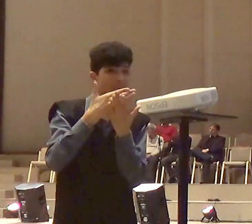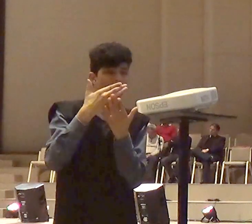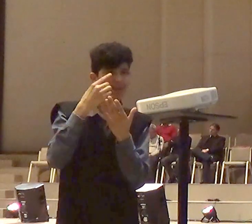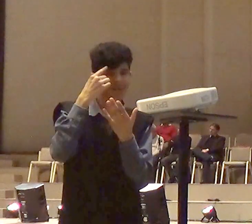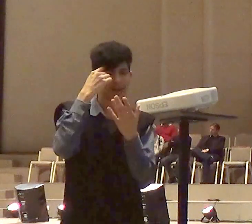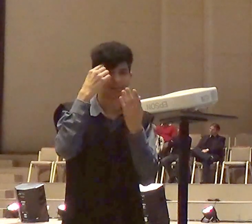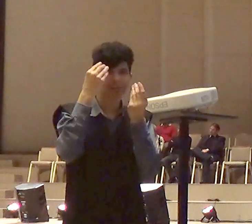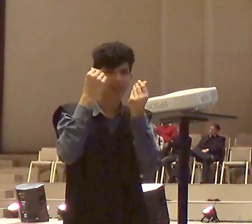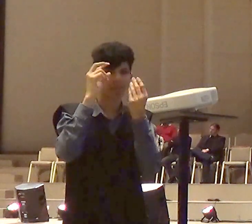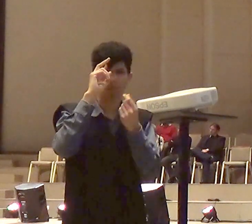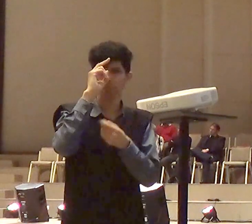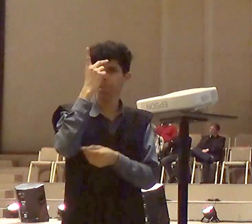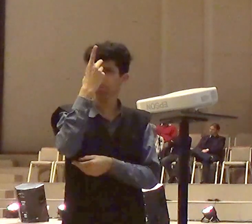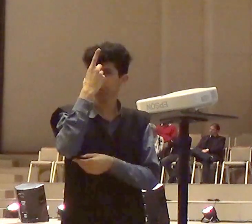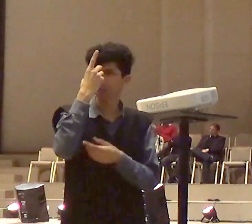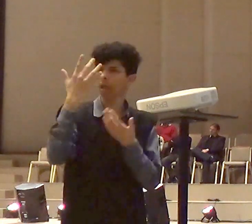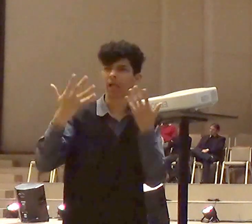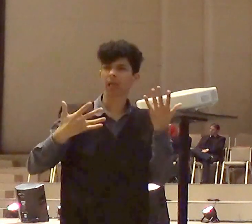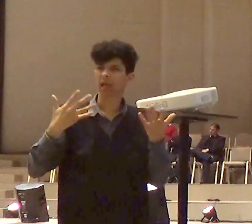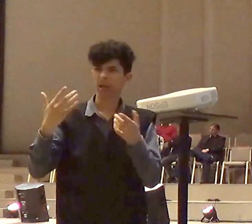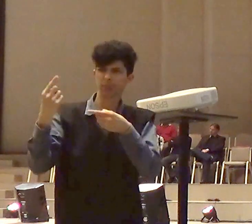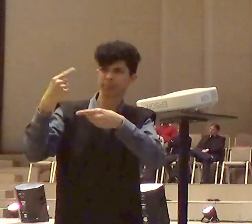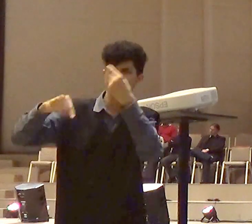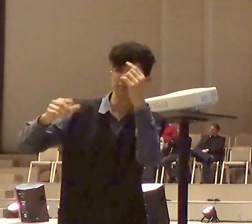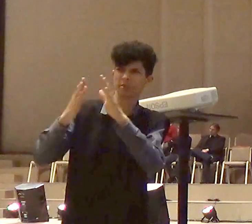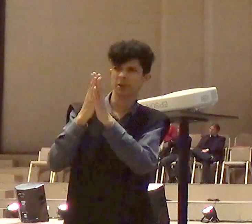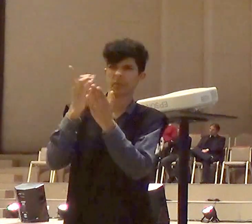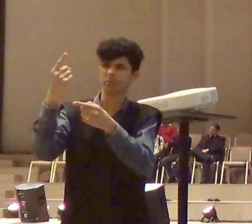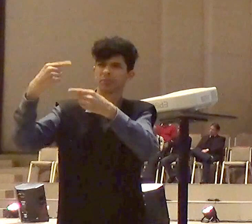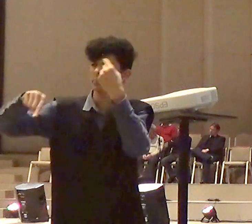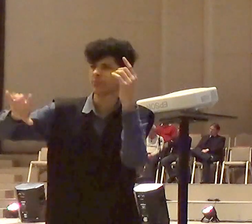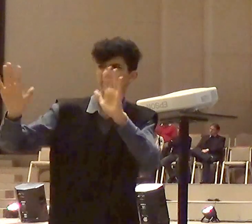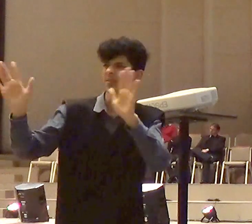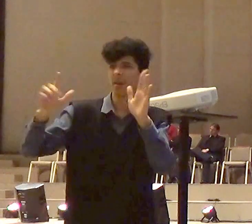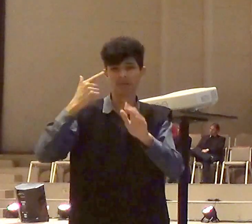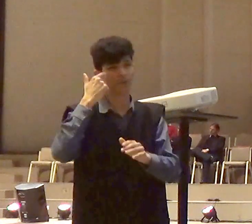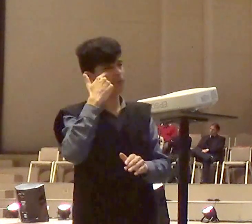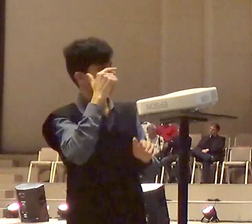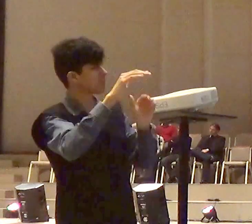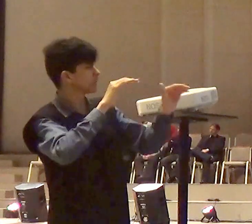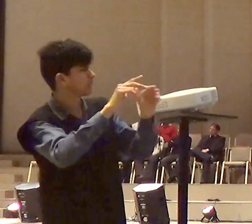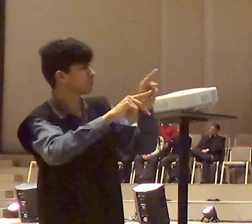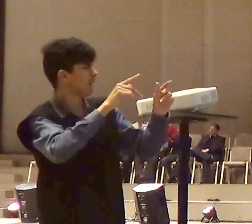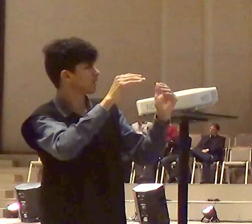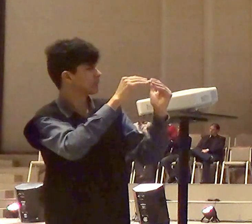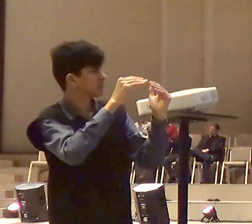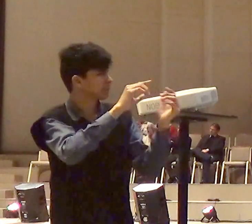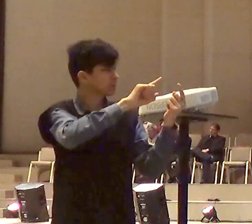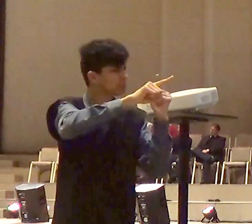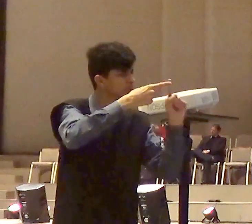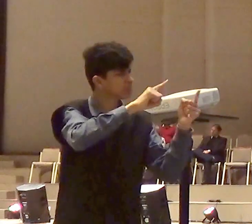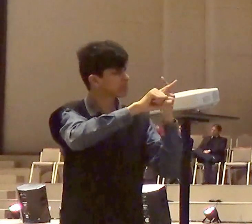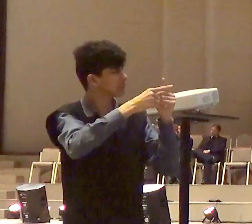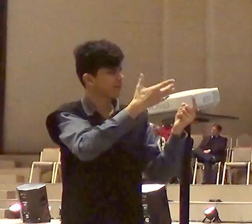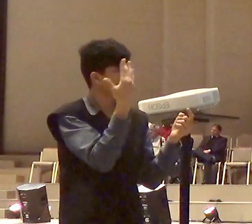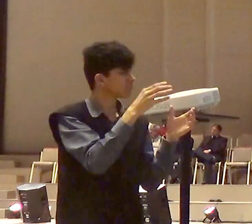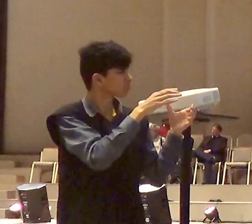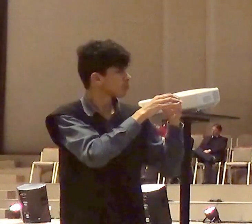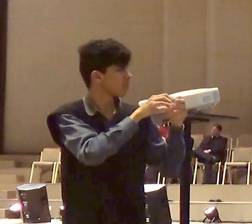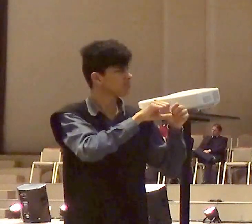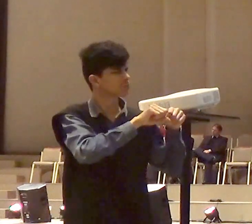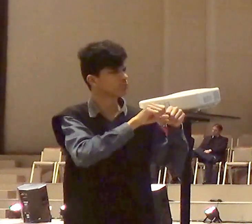optar adeptos para justificar a nossa teoria e sustentar a nossa bandeira